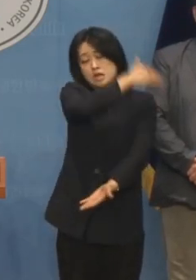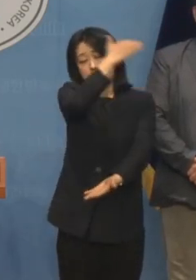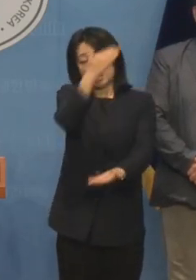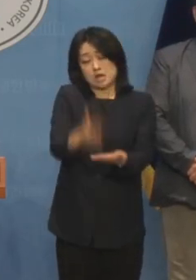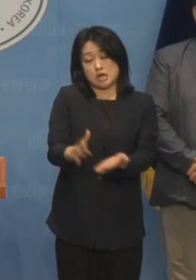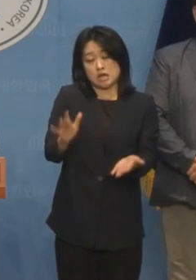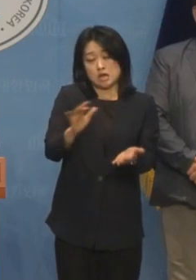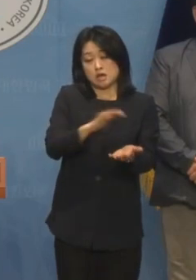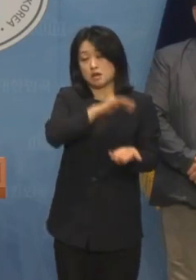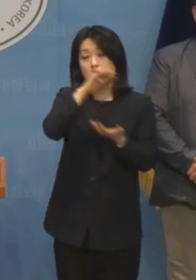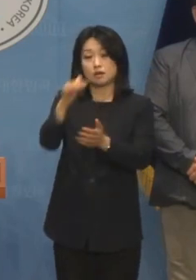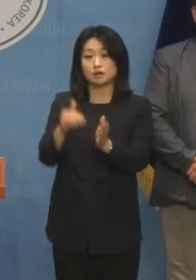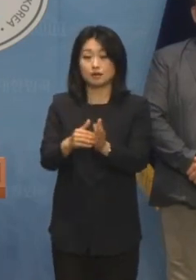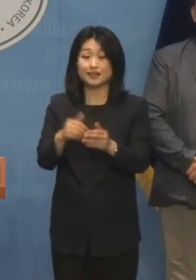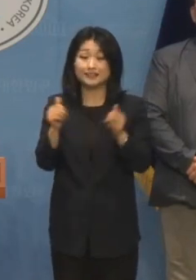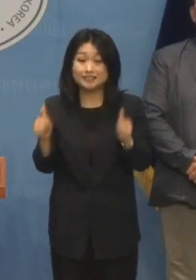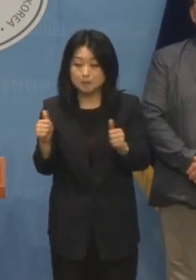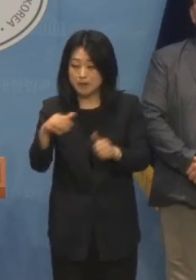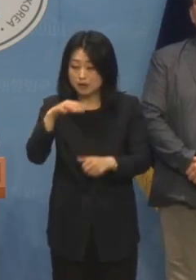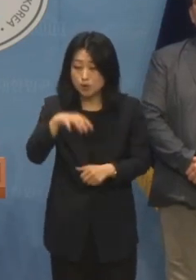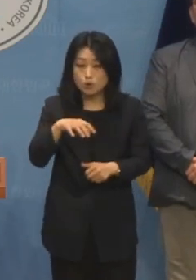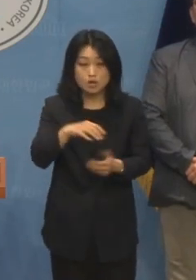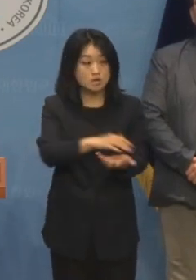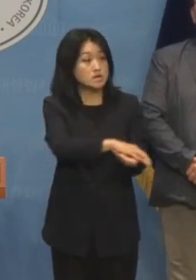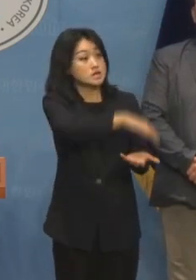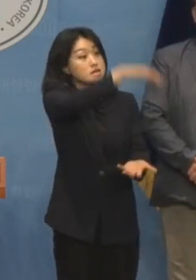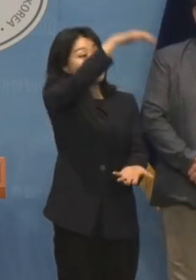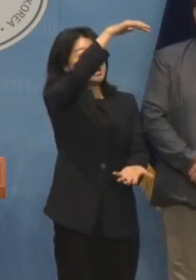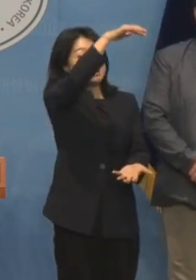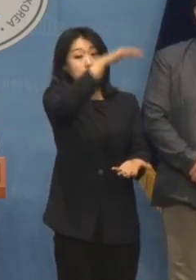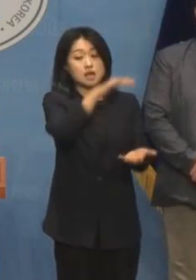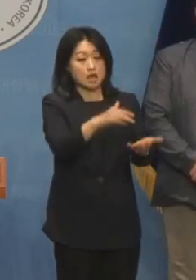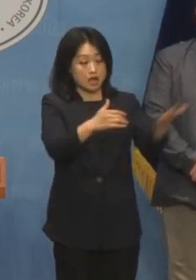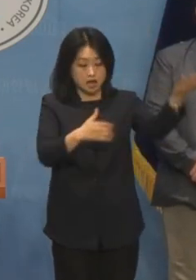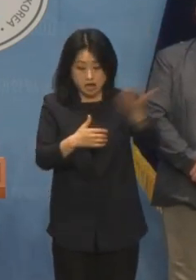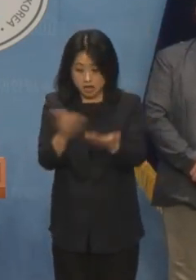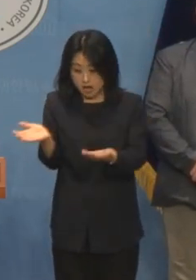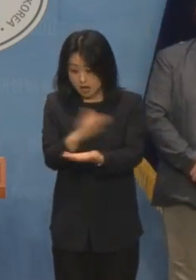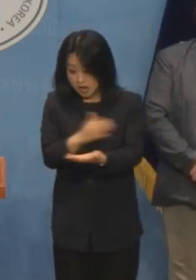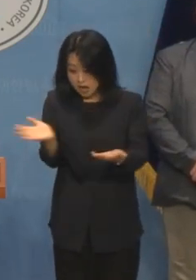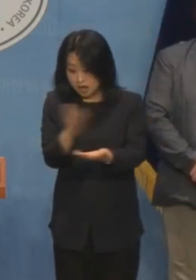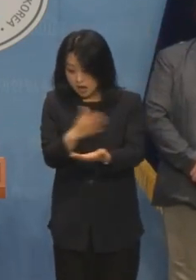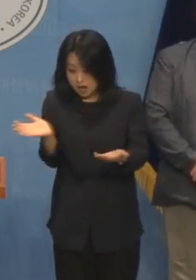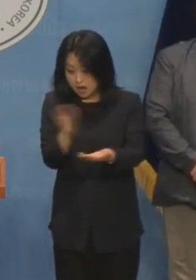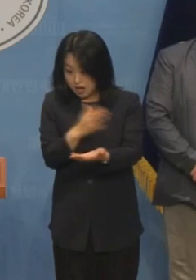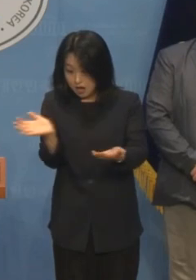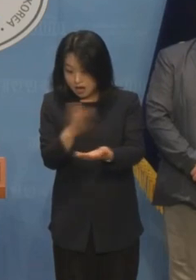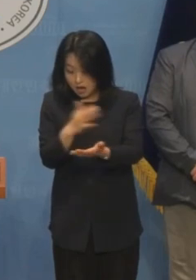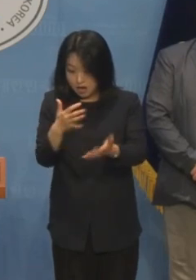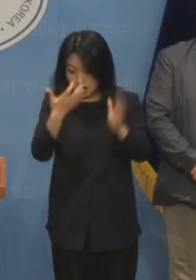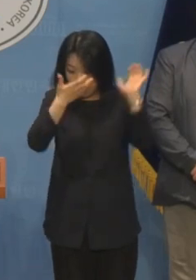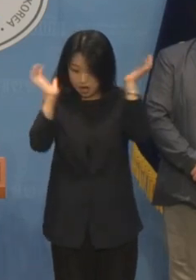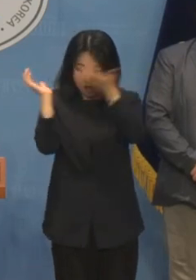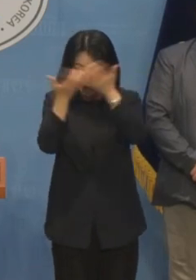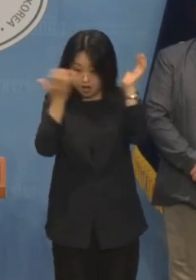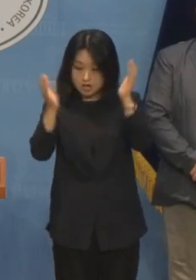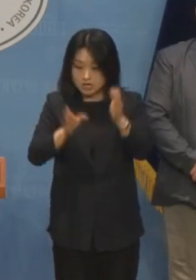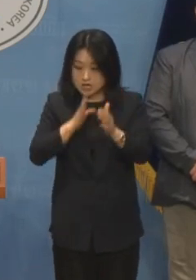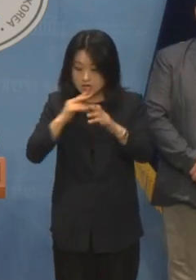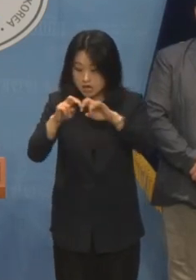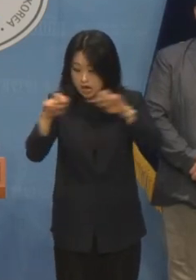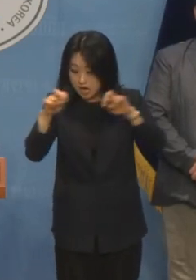재판부는 이 수만 수십만 페이지에 치여가지고 실체적 진실 발견이 현실적으로